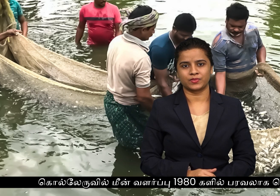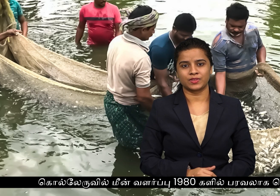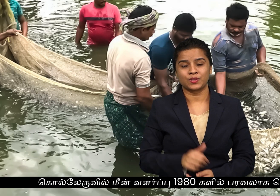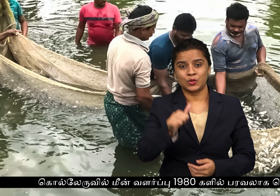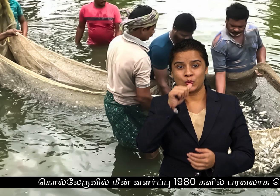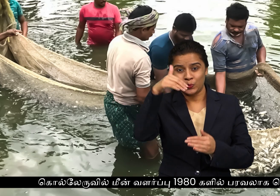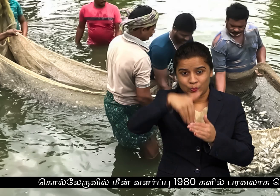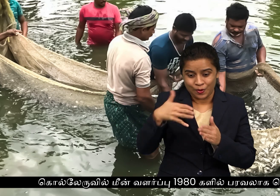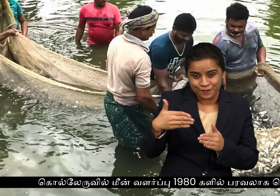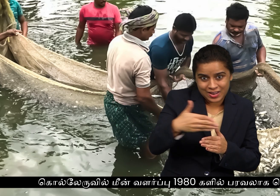கொல்லேருவில் மீன் வளர்ப்பு